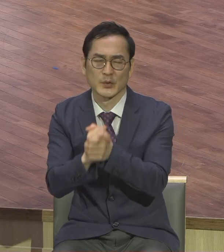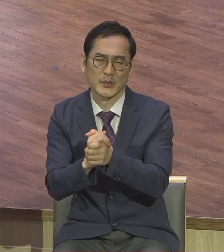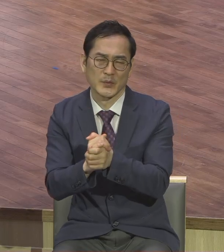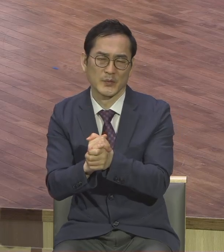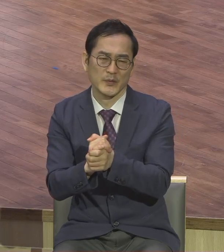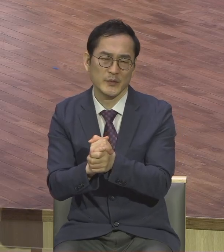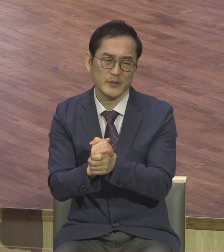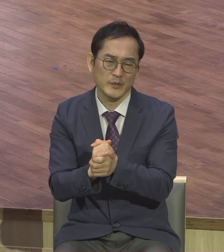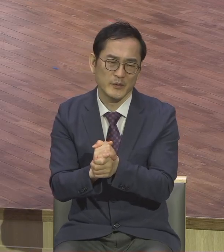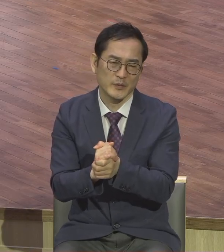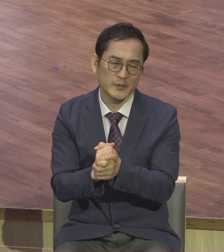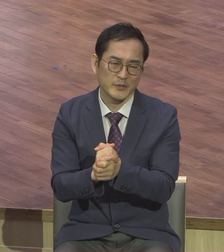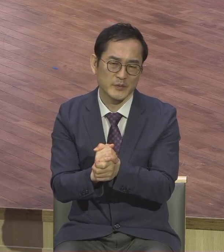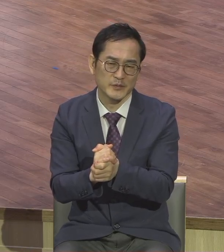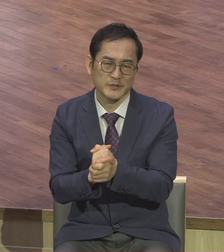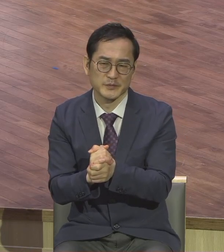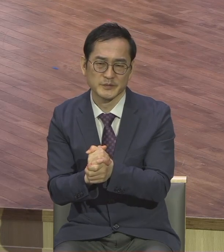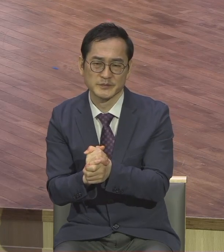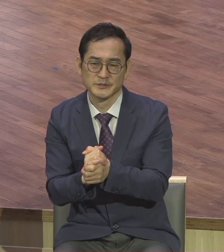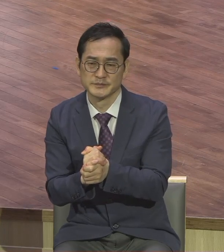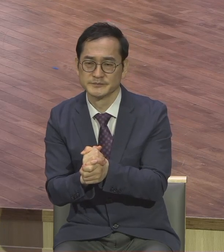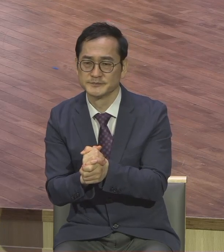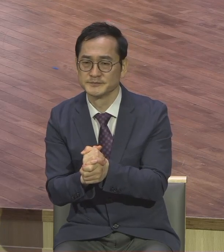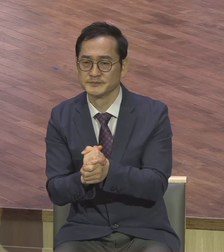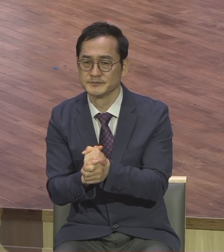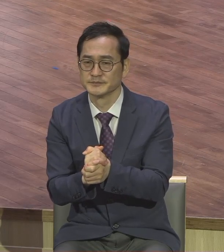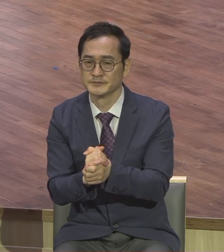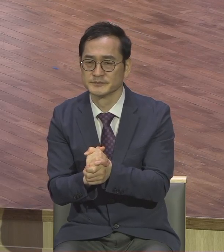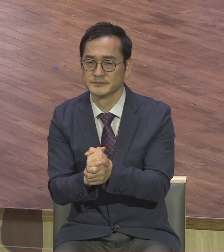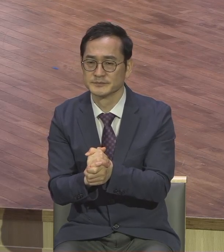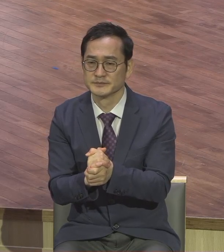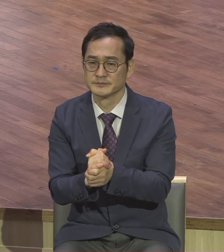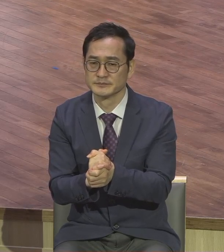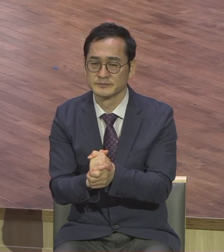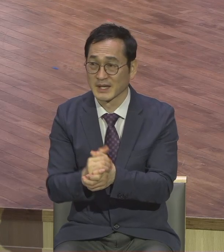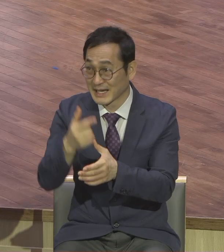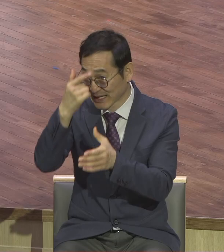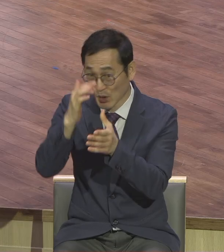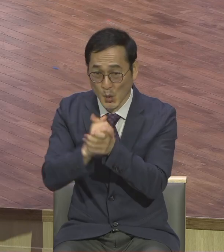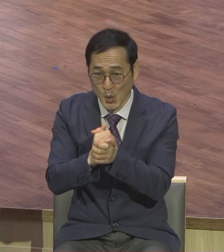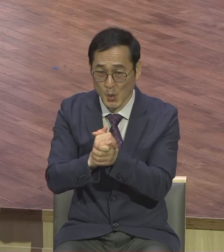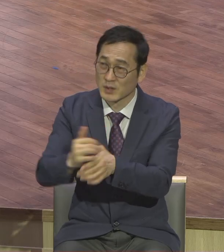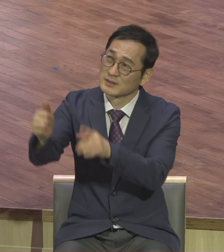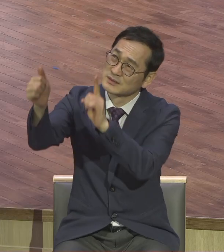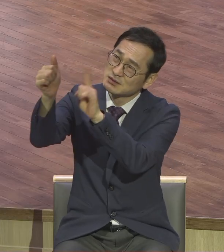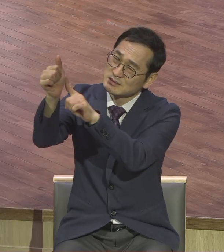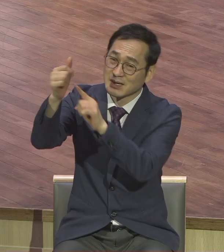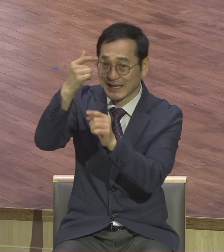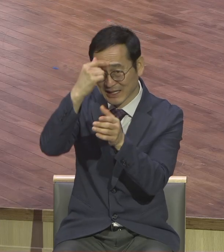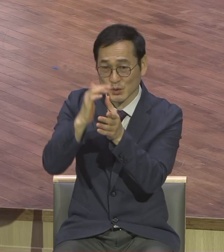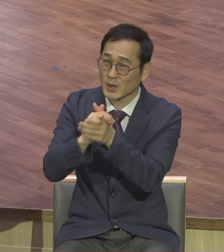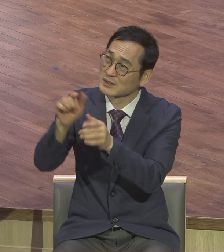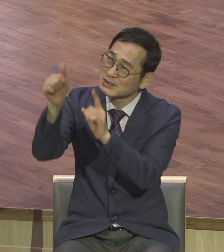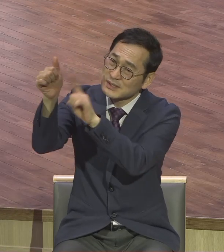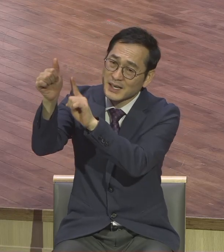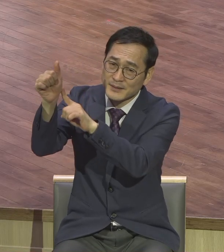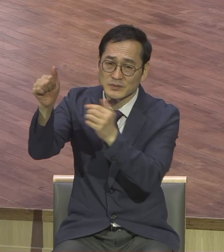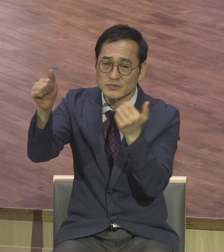우리가 기도 들은 대상은 우상이 아니잖아요. 사람이 만든